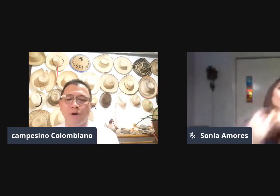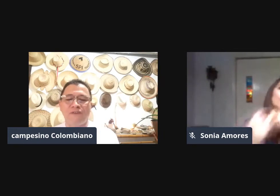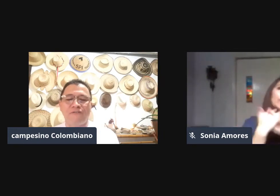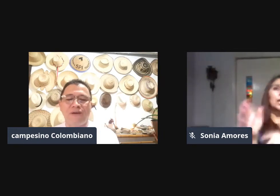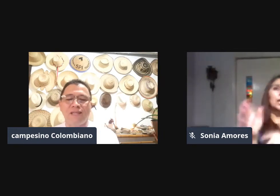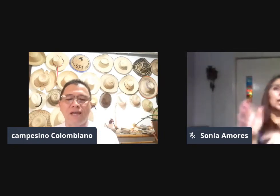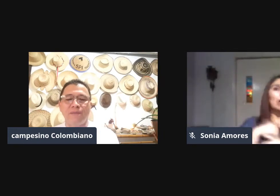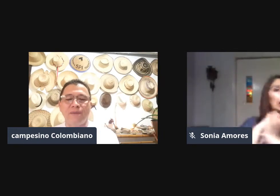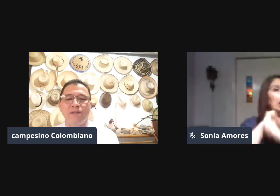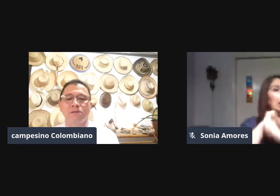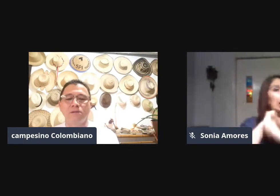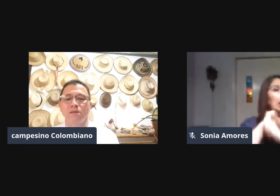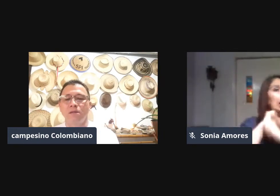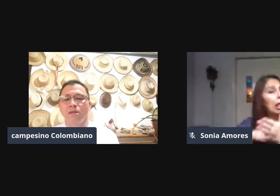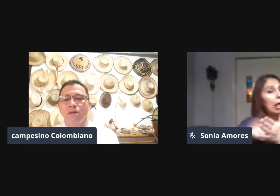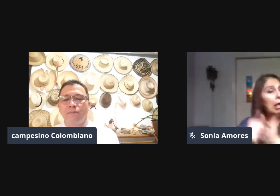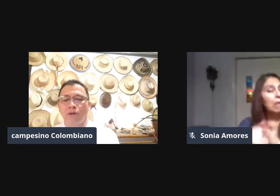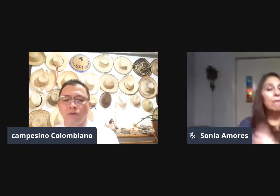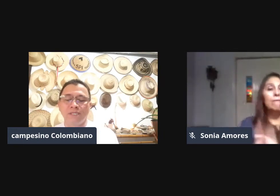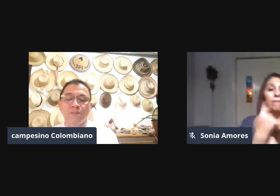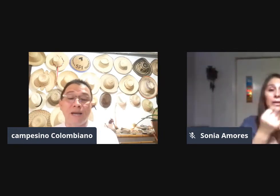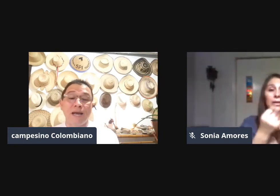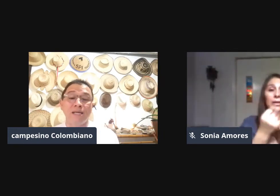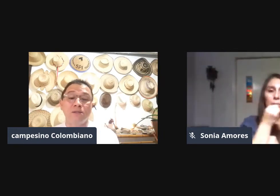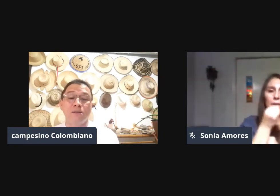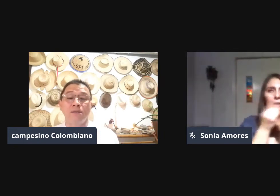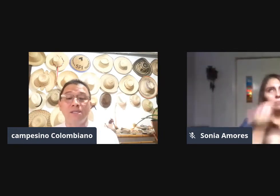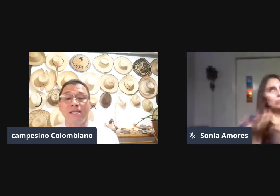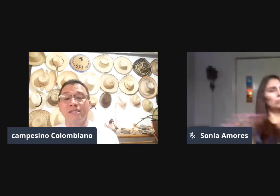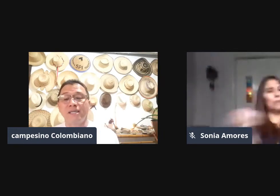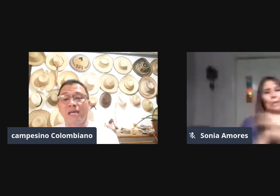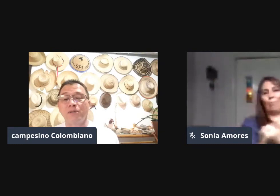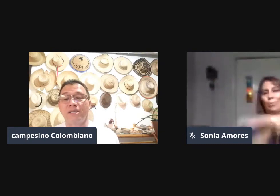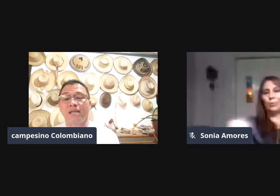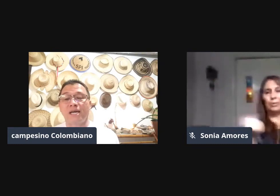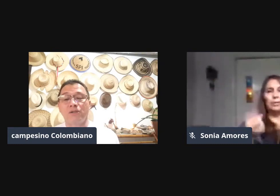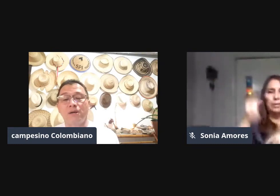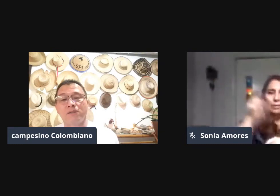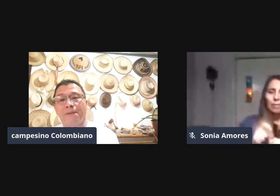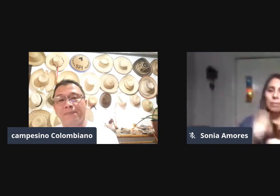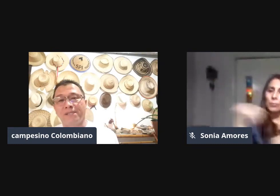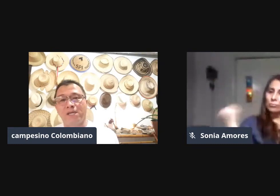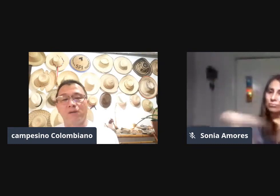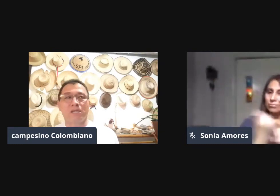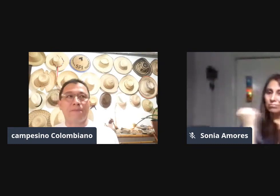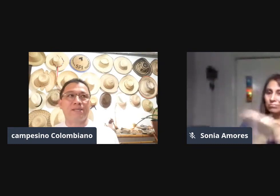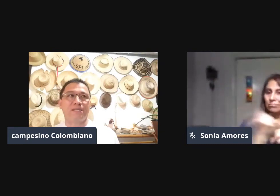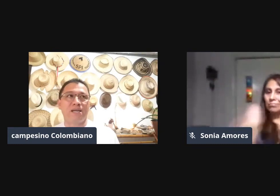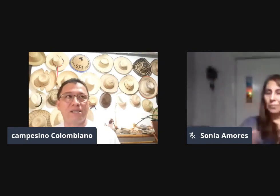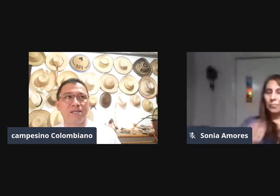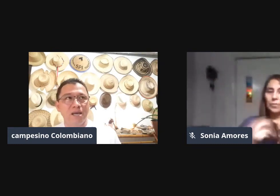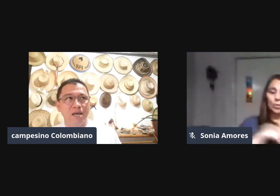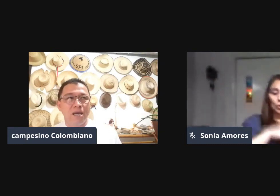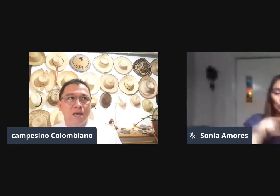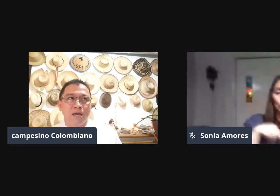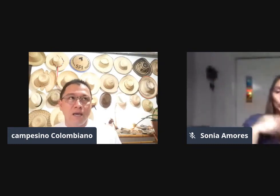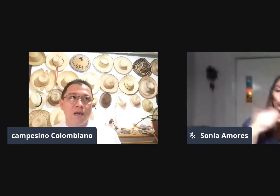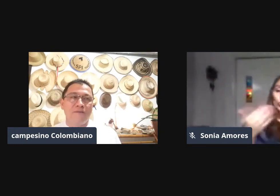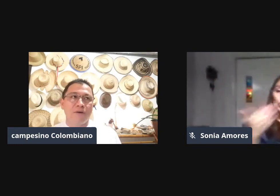dobleguen por la falta de alimentos. Pero entonces para esto sí necesitamos, en el caso de los campesinos, campesinas,